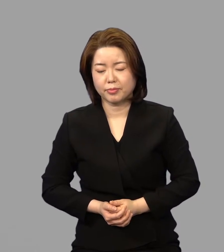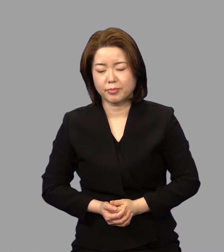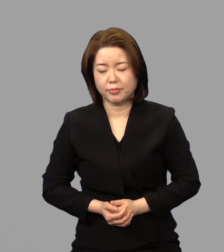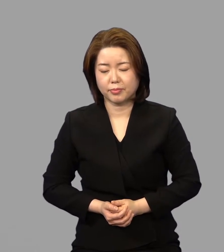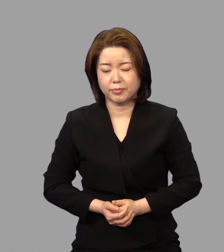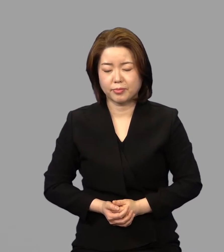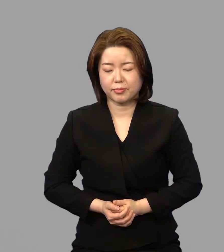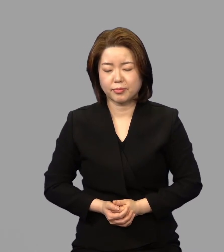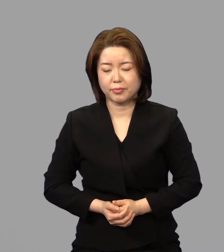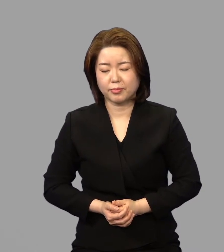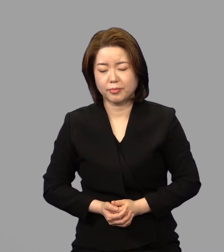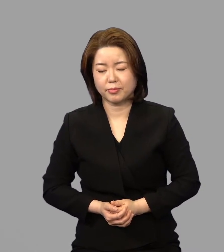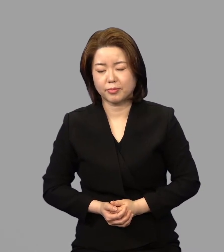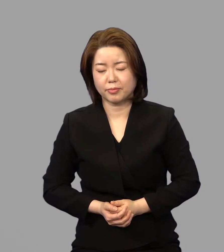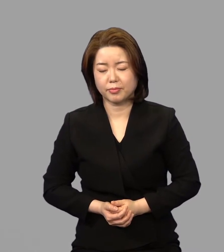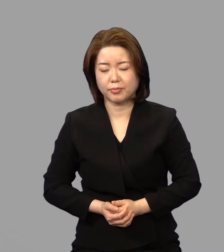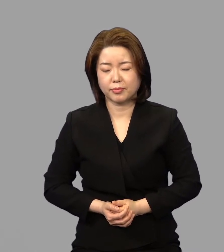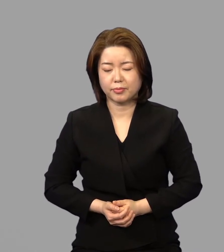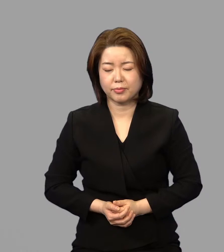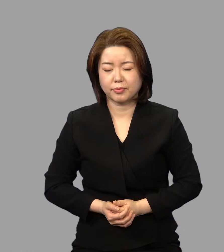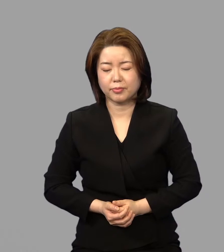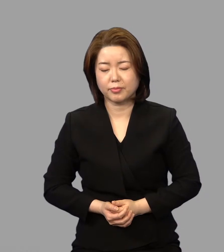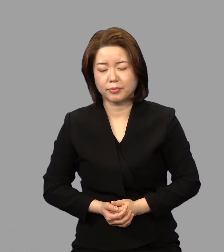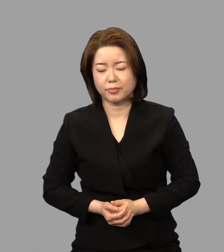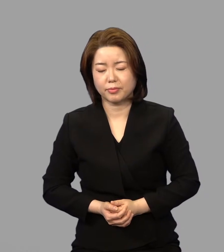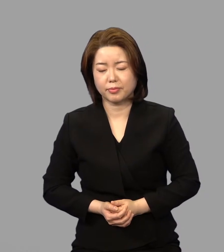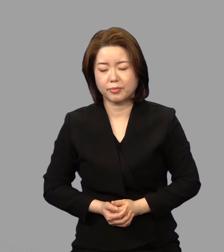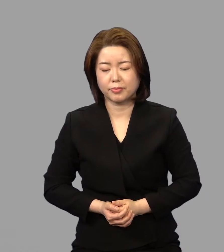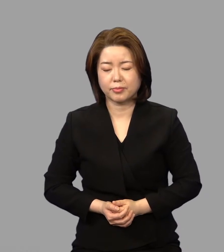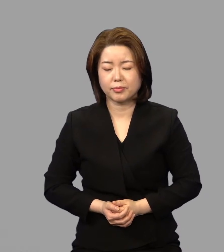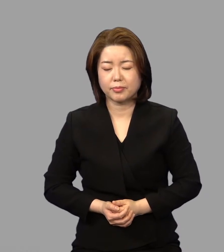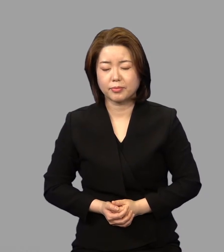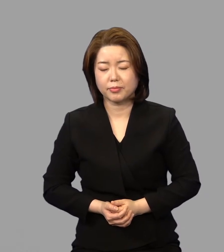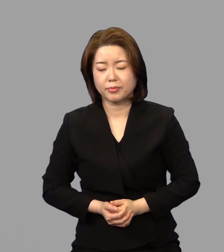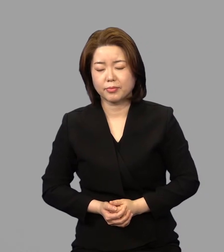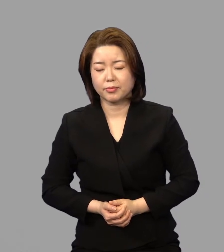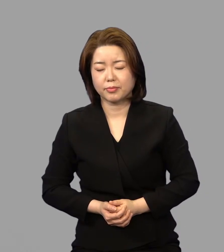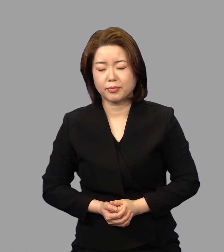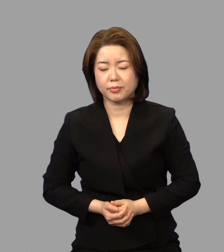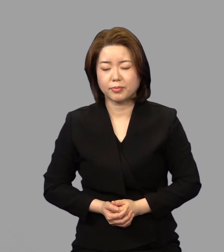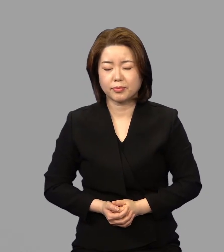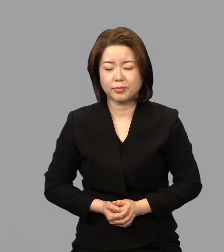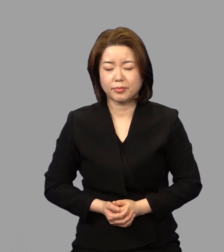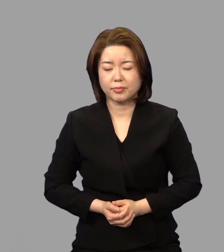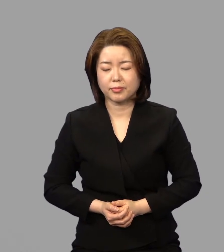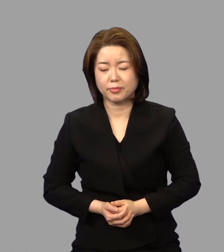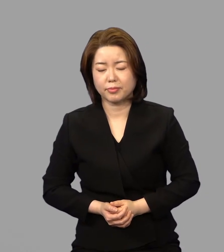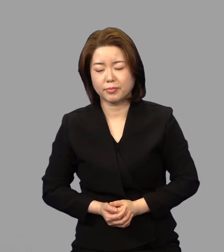순간 하나님의 손에 붙들어 주시고 하나님의 주가 손에 사로잡아 주셔서